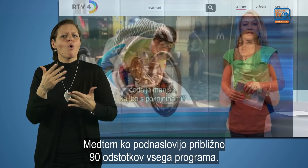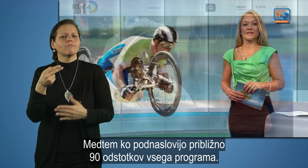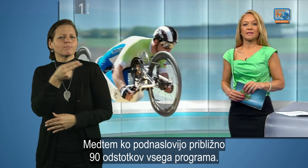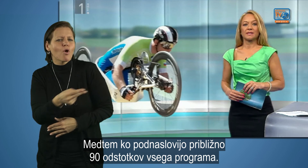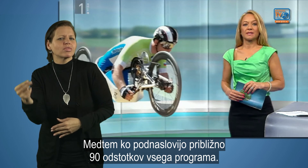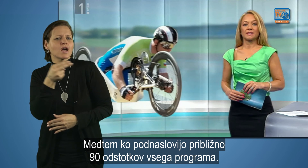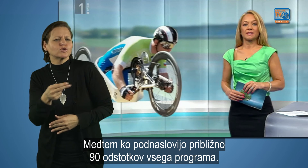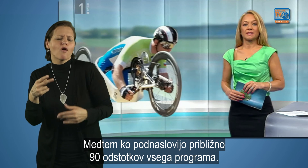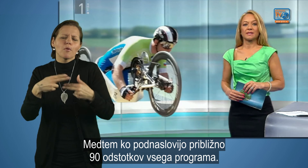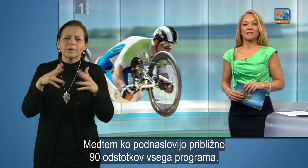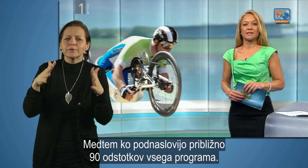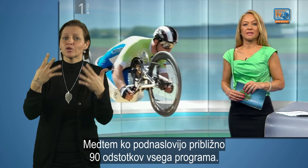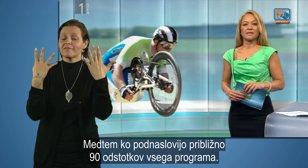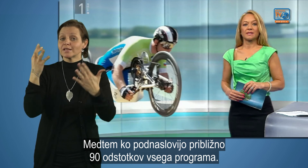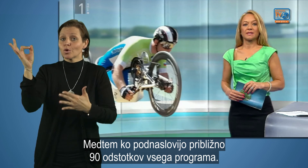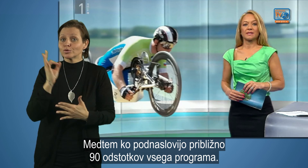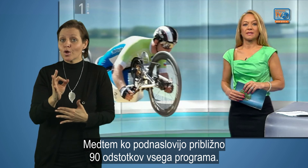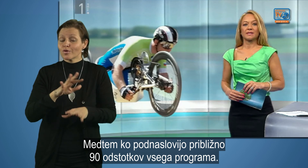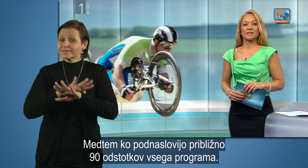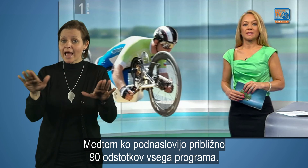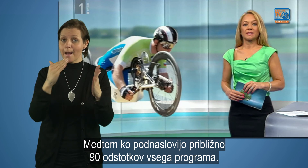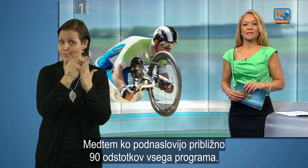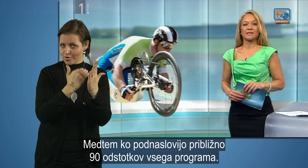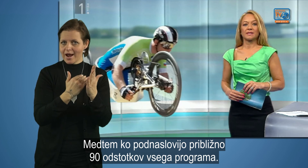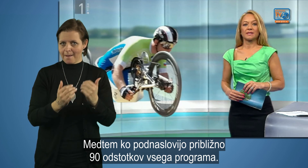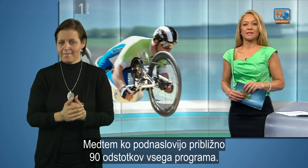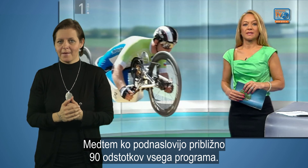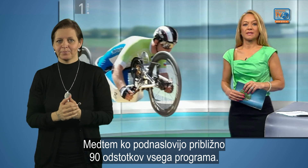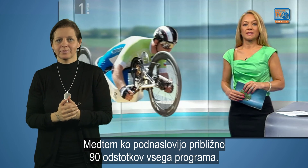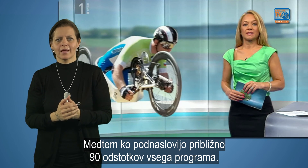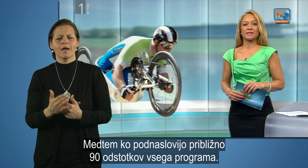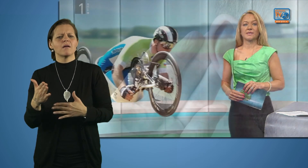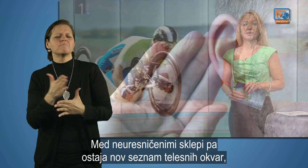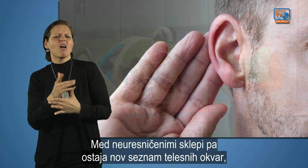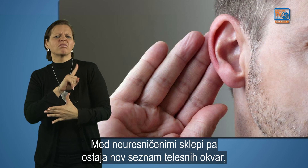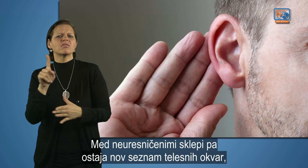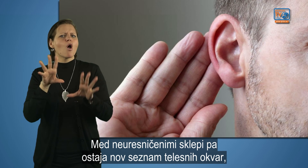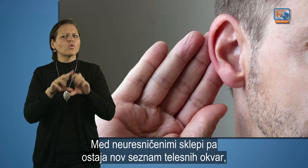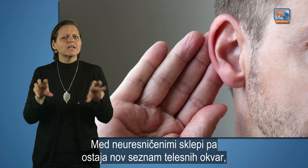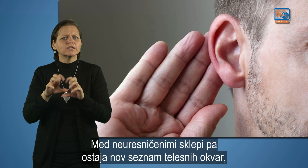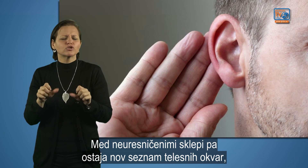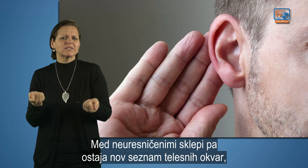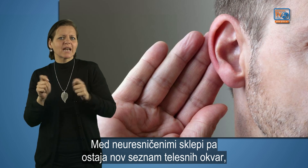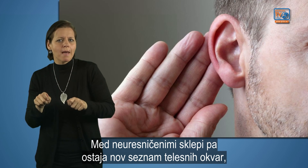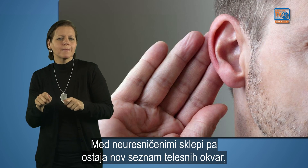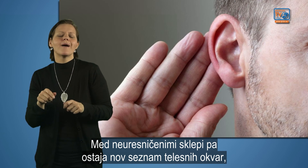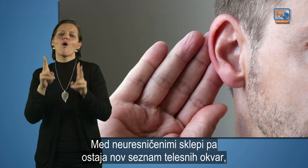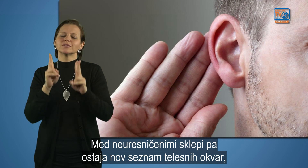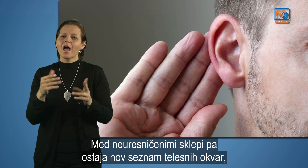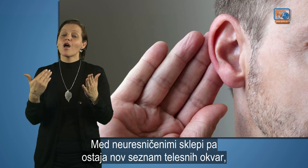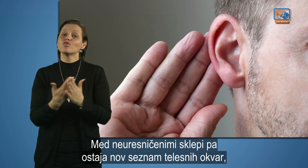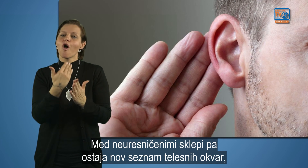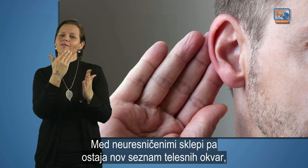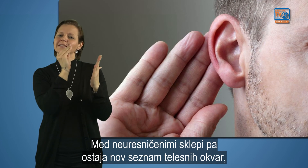Medtem ko podnaslovijo približno 90% vsega programa. Med neuresničenimi sklepi